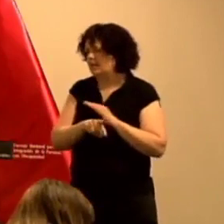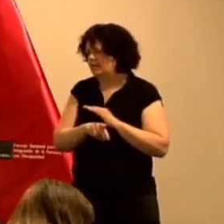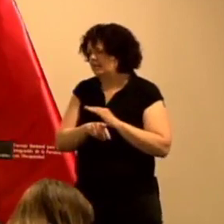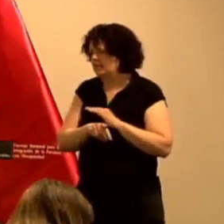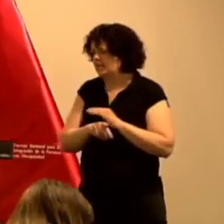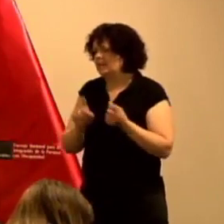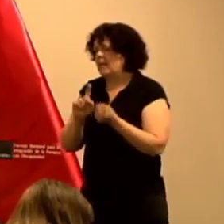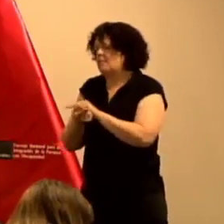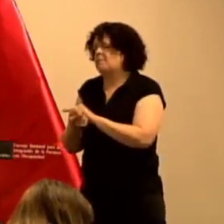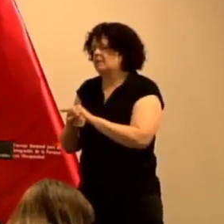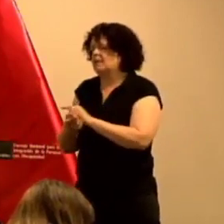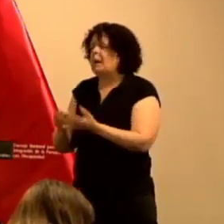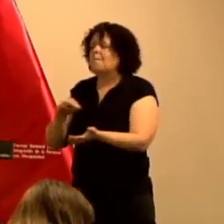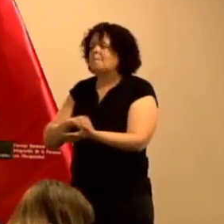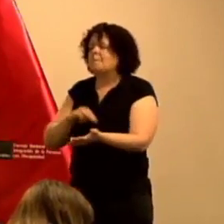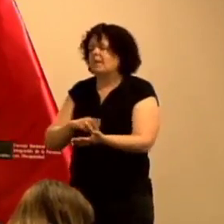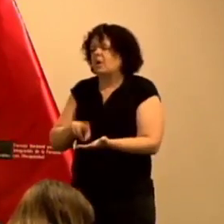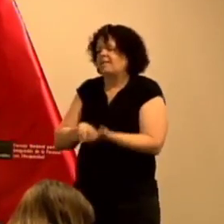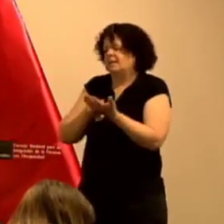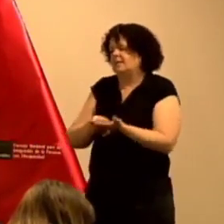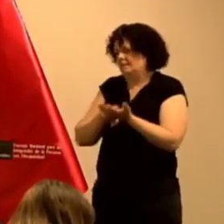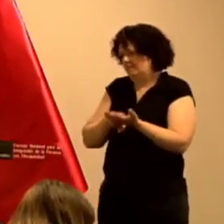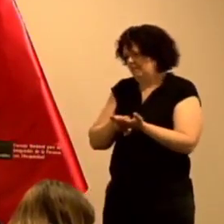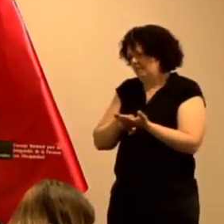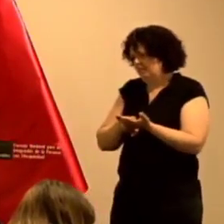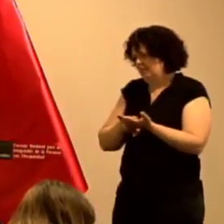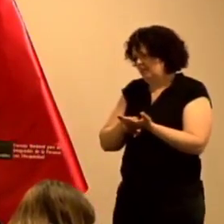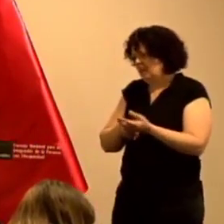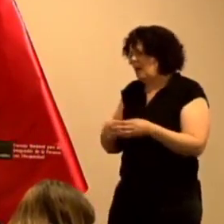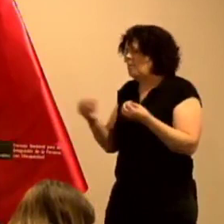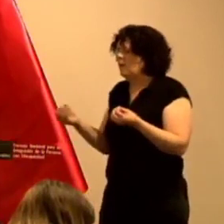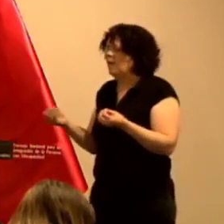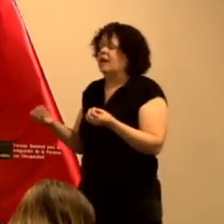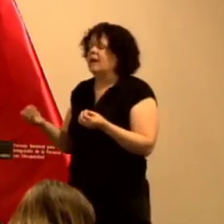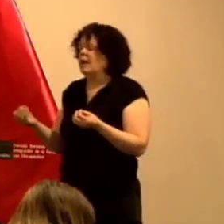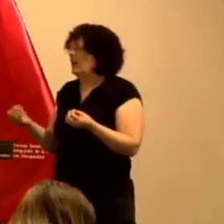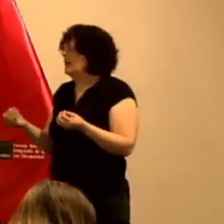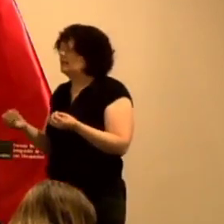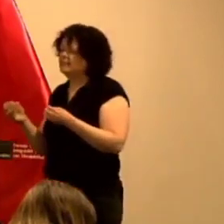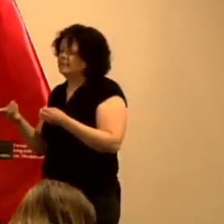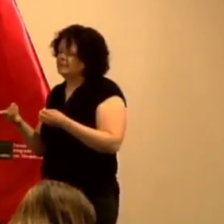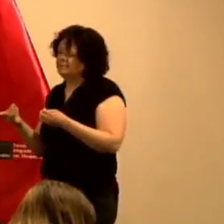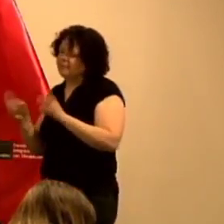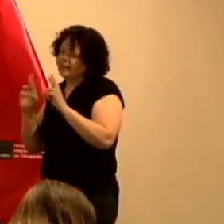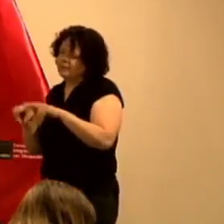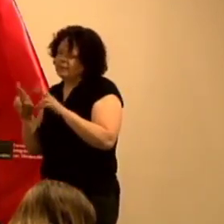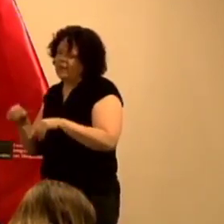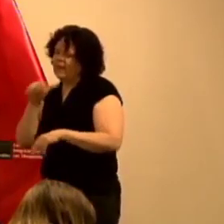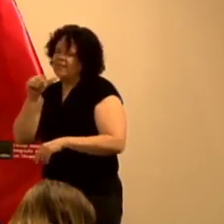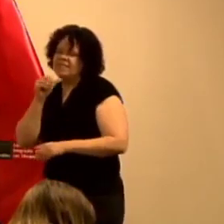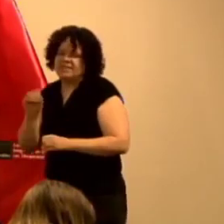medio rehabilitador porque señalaban que la discapacidad resulta directamente de la deficiencia de la persona. Como señalábamos, deficiencia